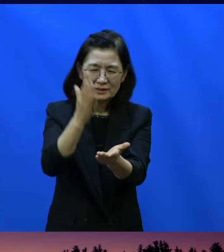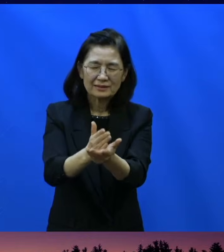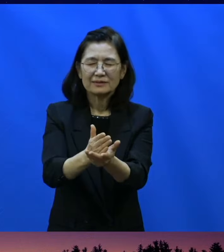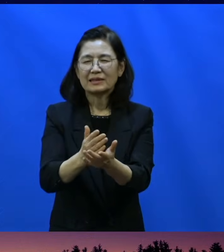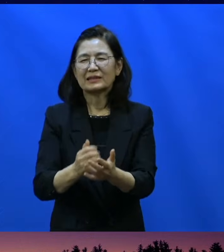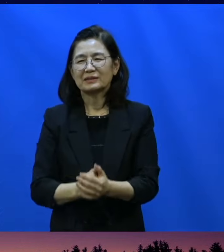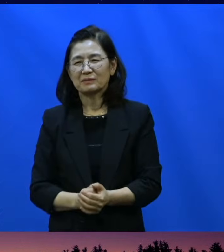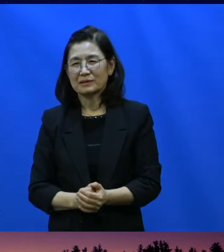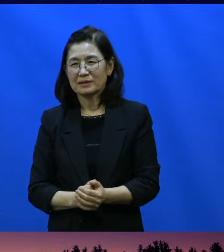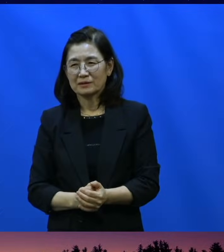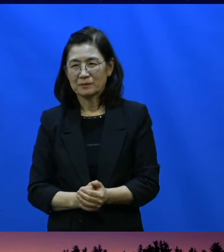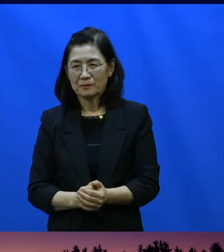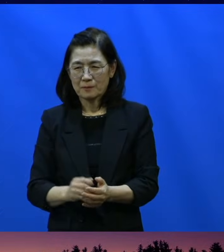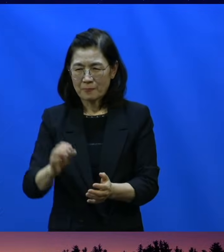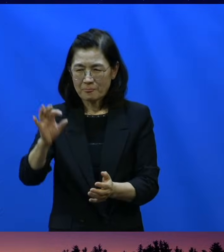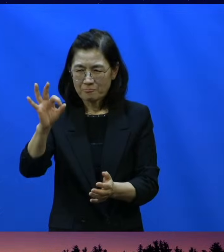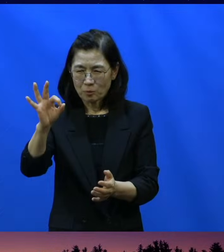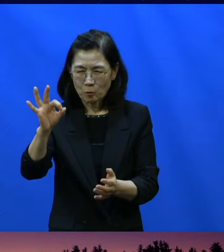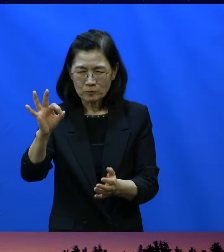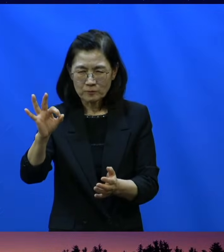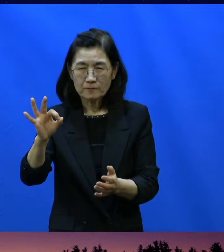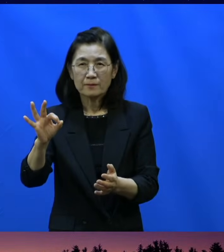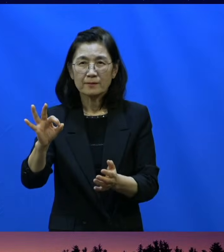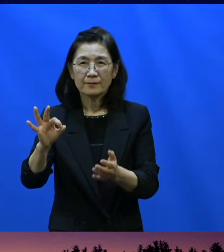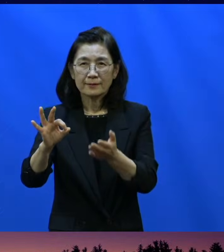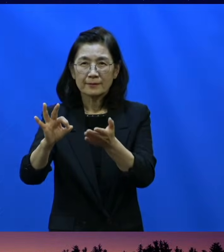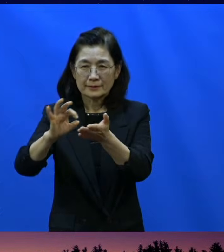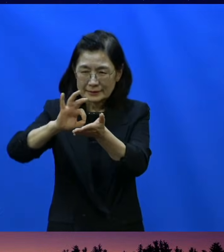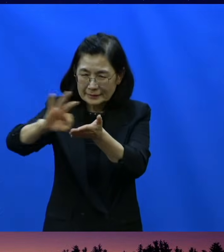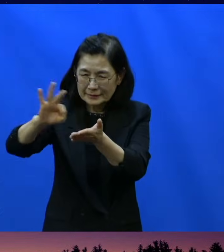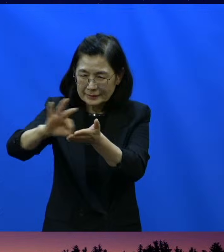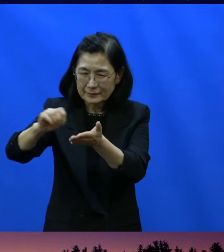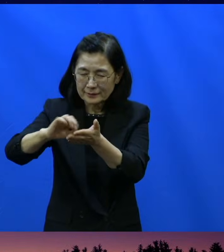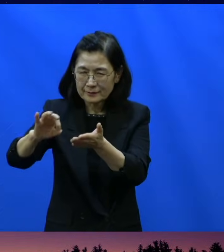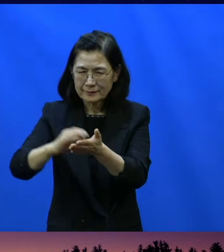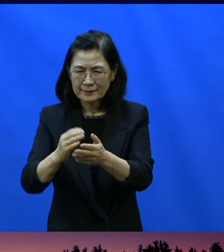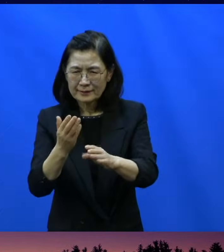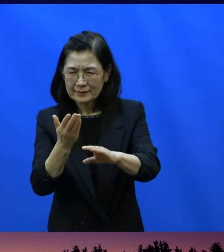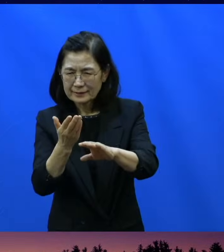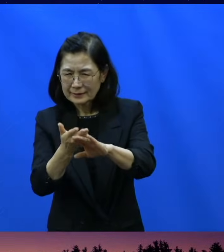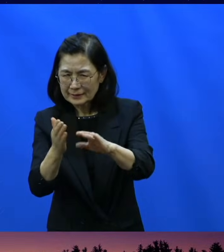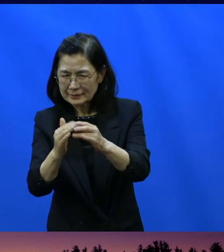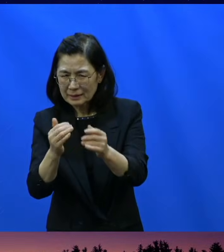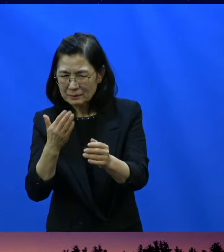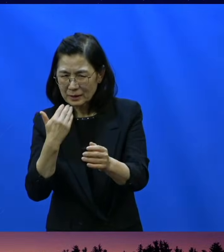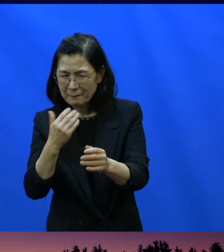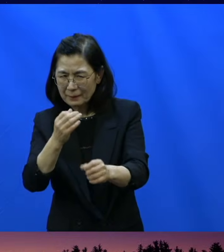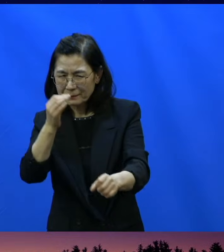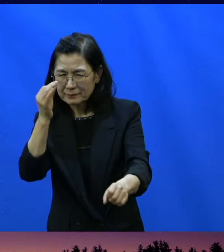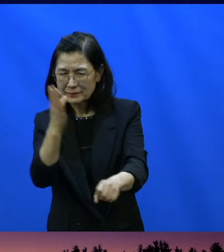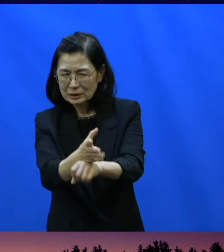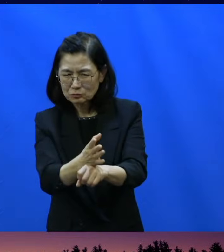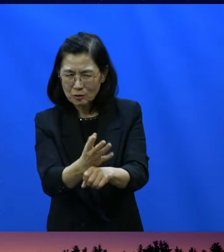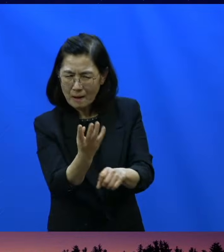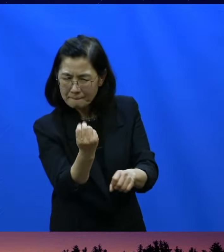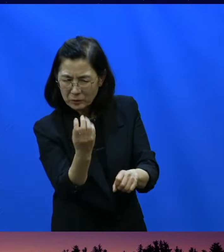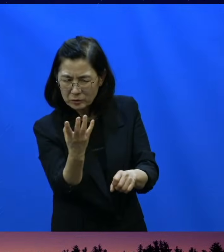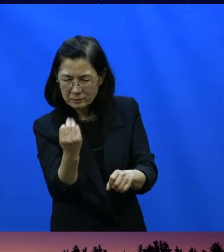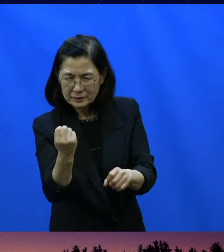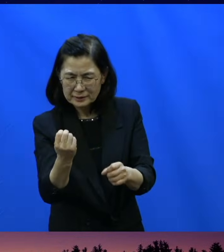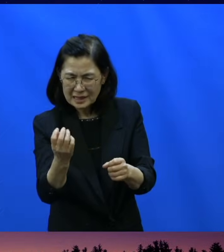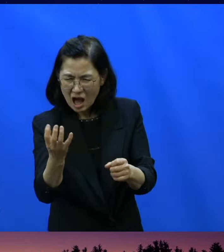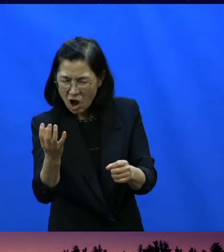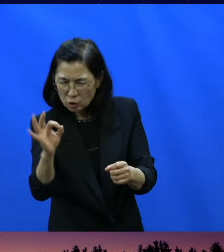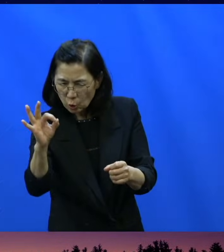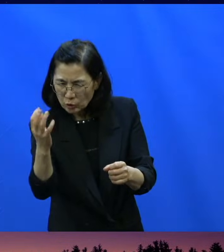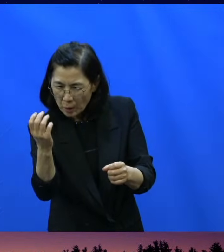확 적고 막 빨간 거 칠하고 매달 며칠 누구한테 밥 사줬다 이런 거 다 갚으려 하지 마세요.